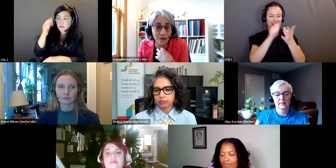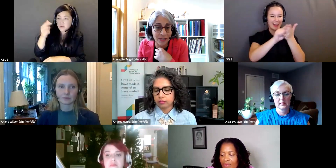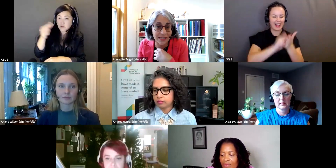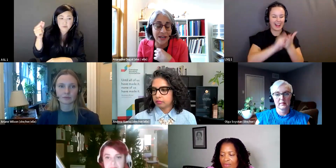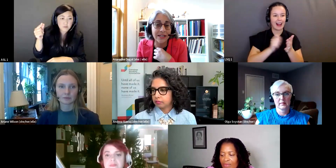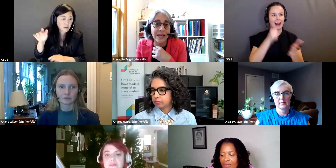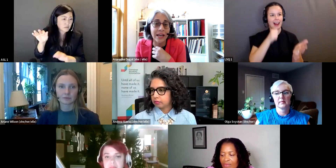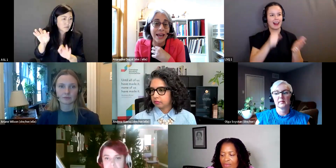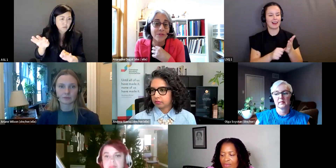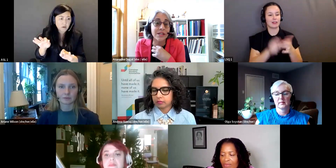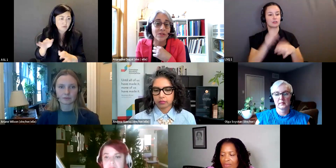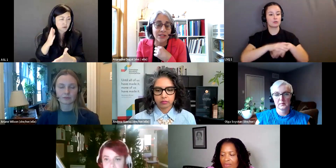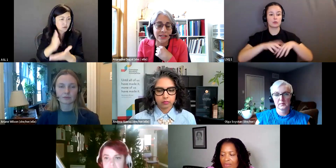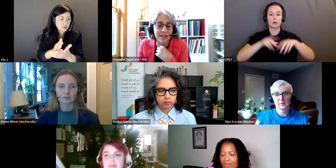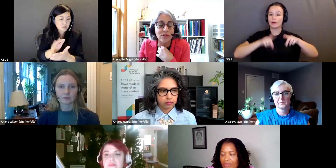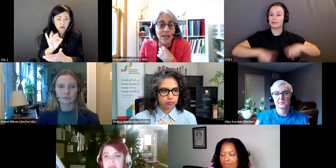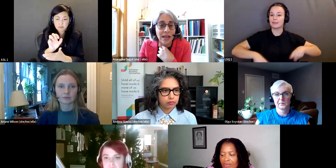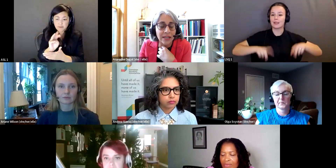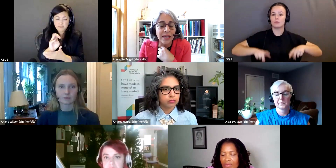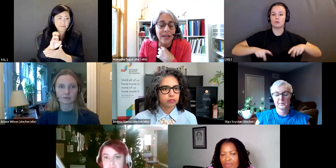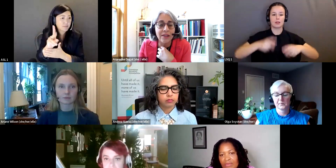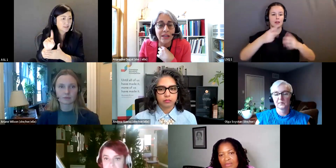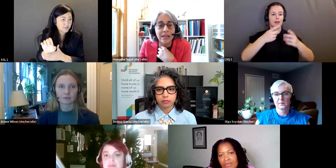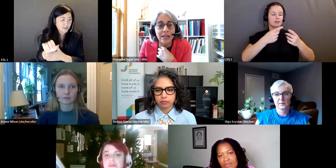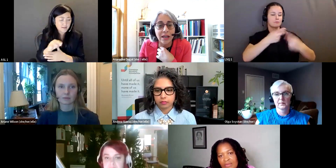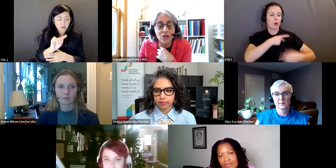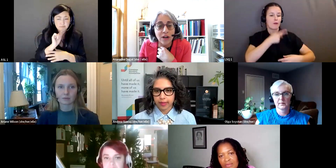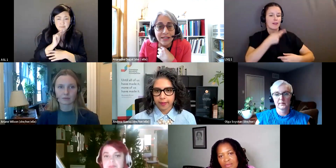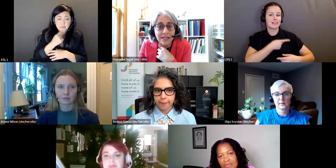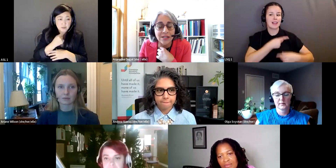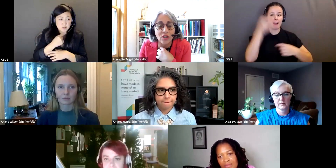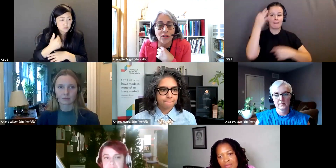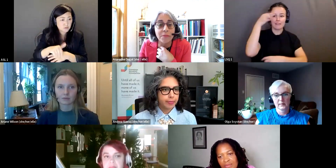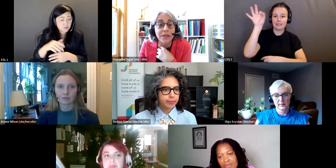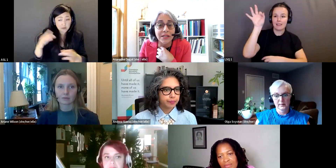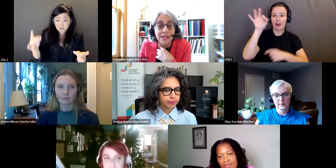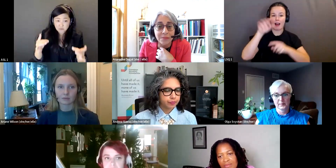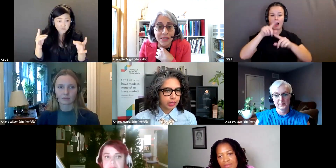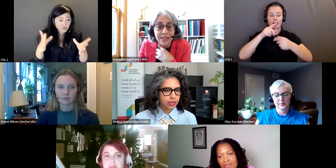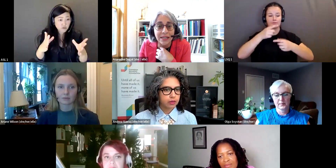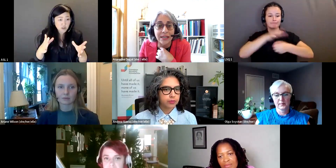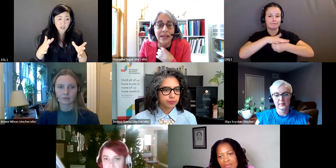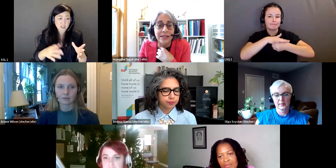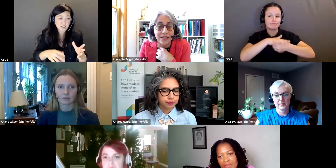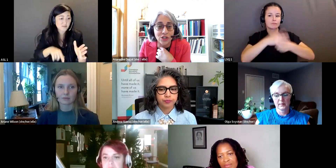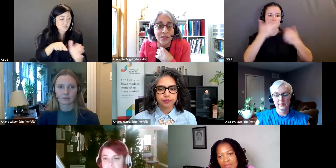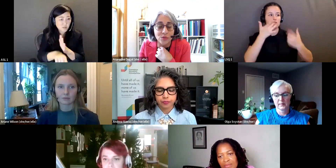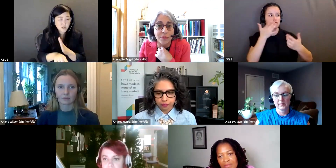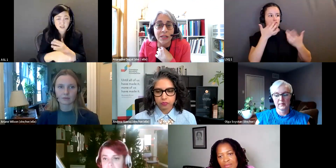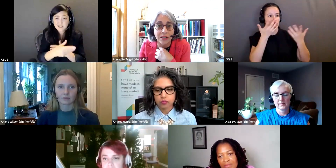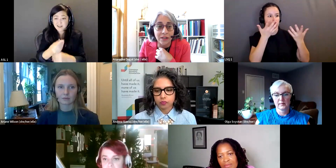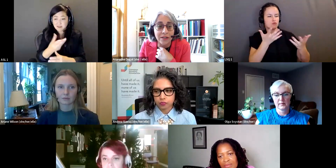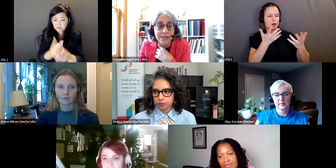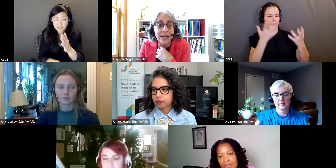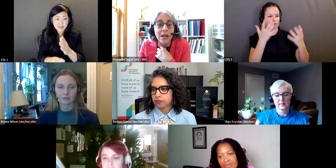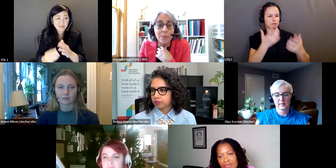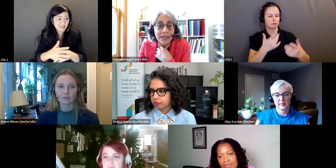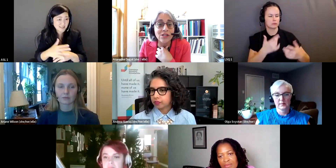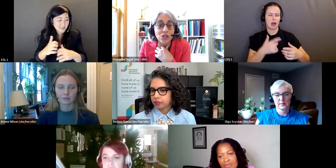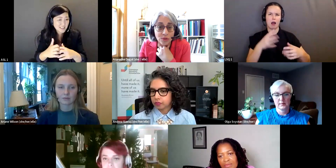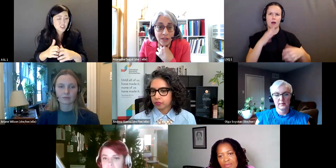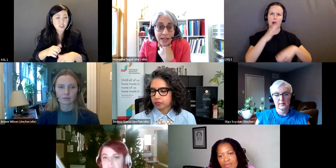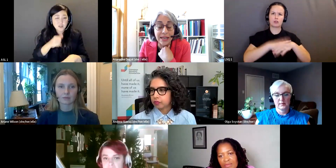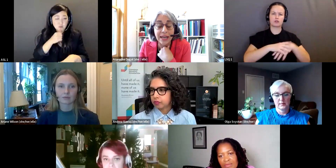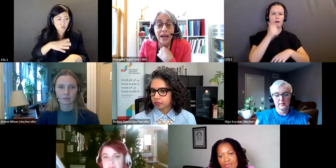à vos élus provinciaux, municipaux, fédéraux, et que vous vous intéressez à la question des